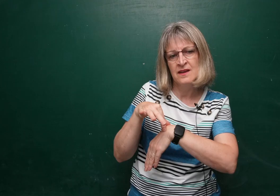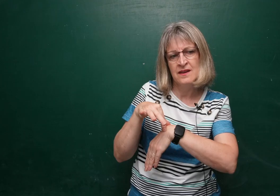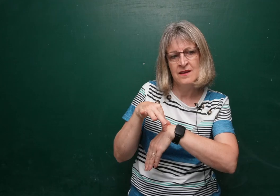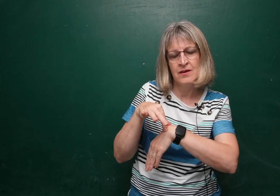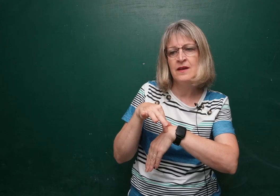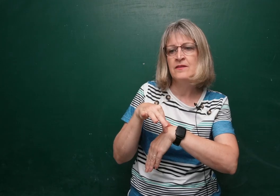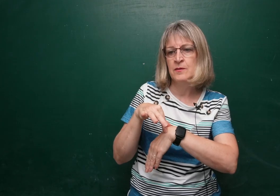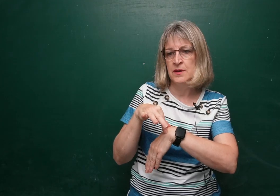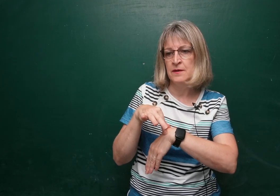Ouais, c'est bien.